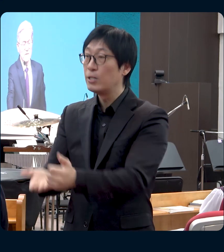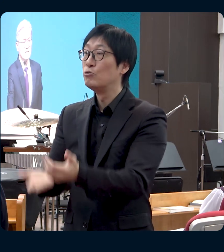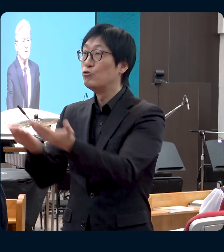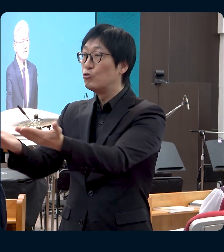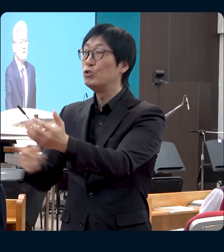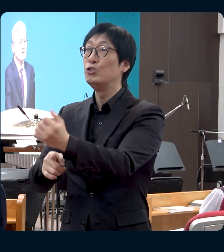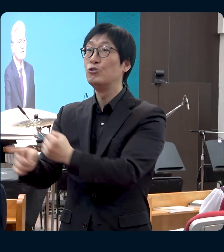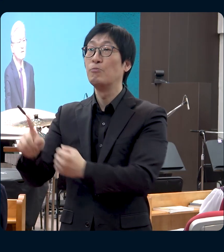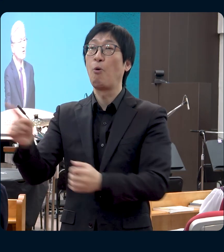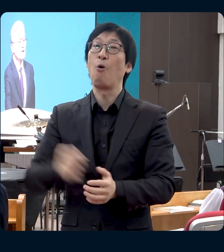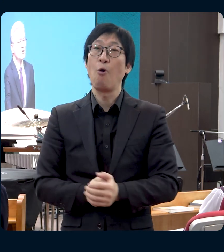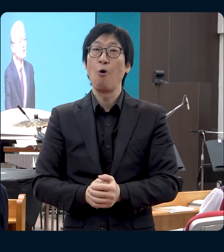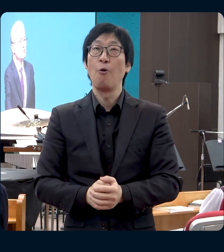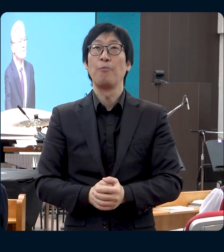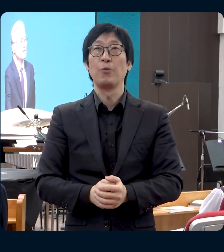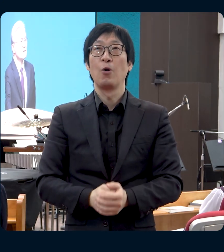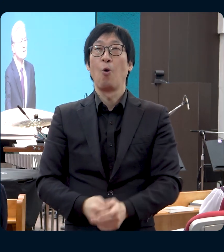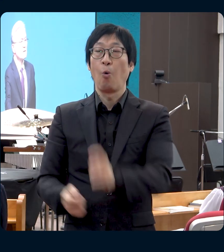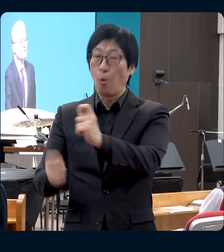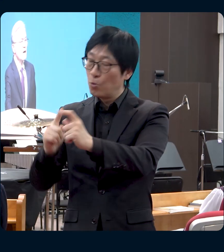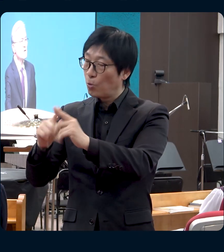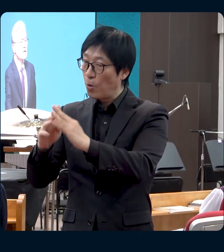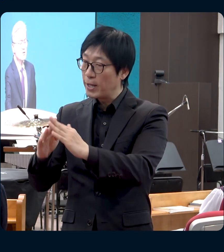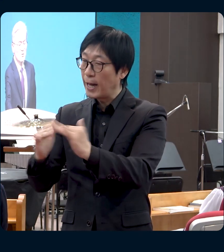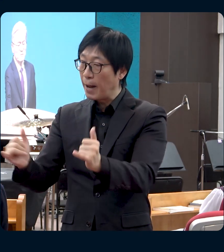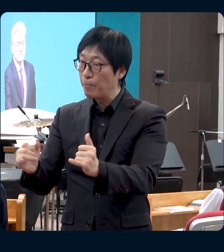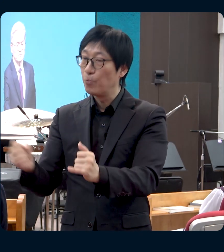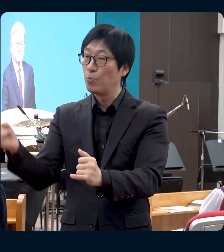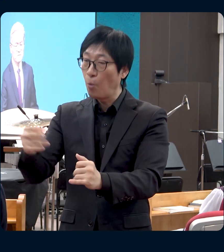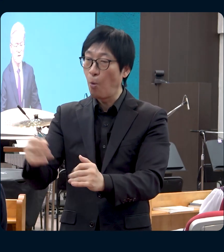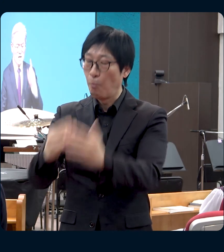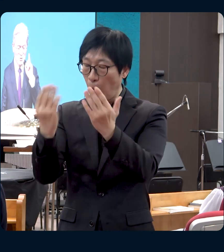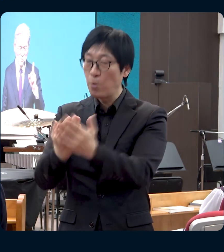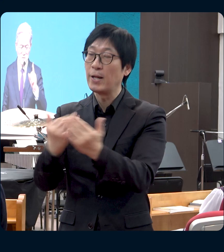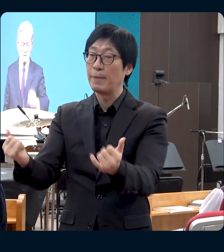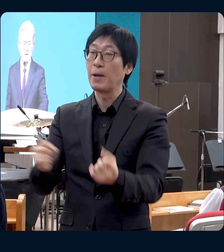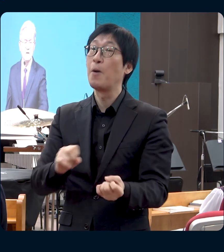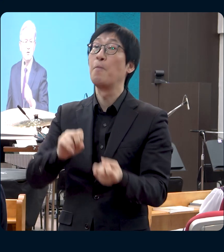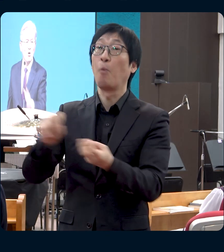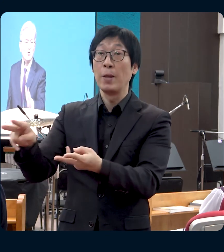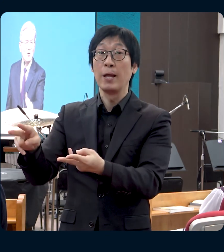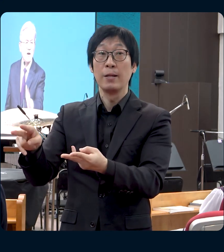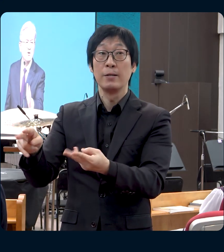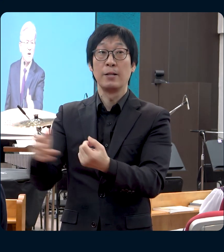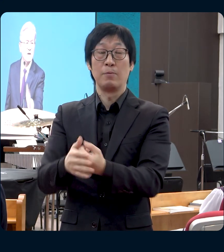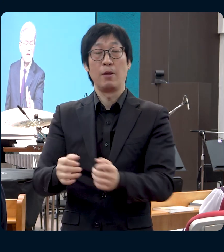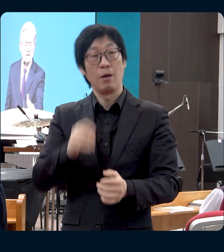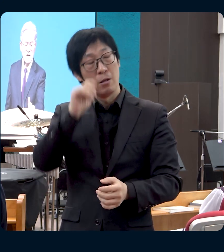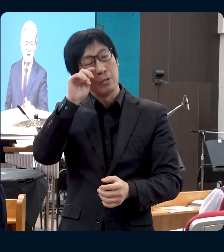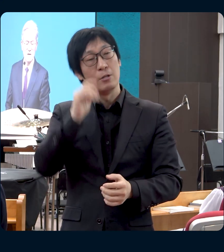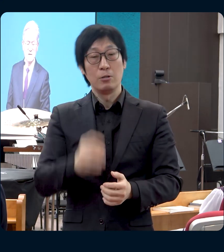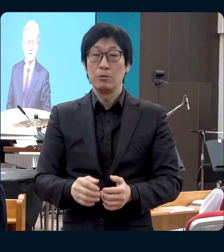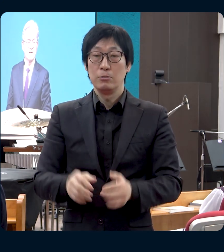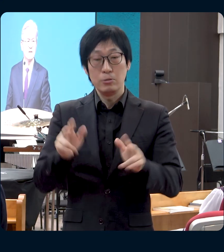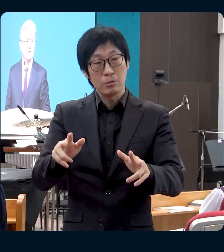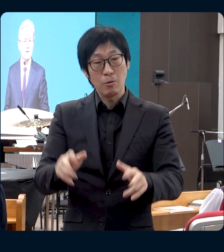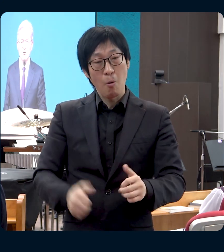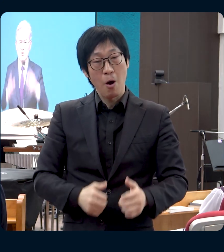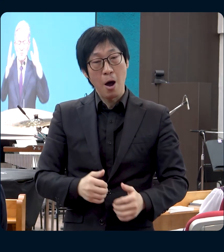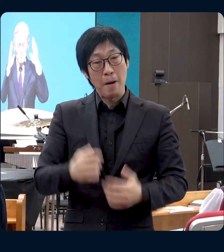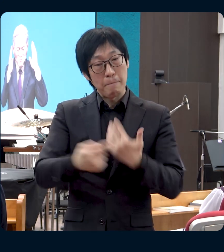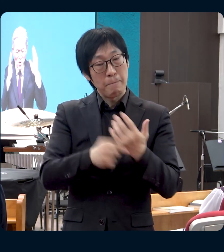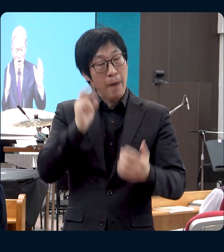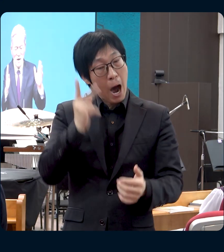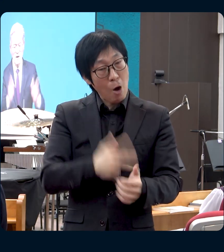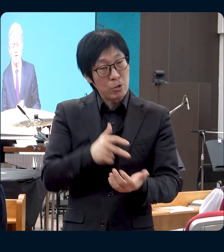거예요. 그러니까 이것도 답이 아니죠. 자, 그러면 이걸 어떻게 해석해야 되느냐? 자,